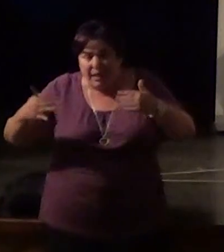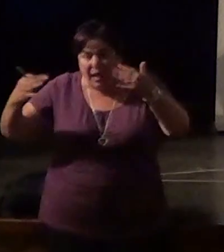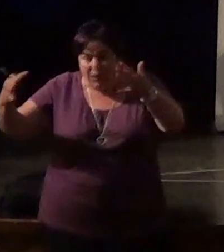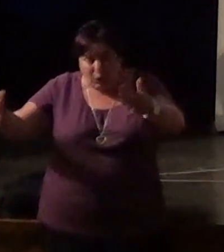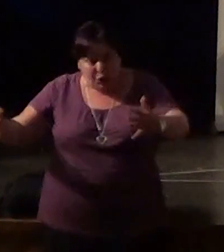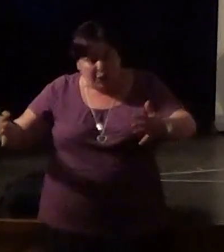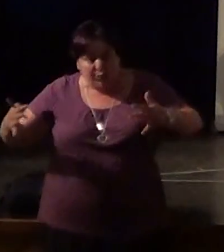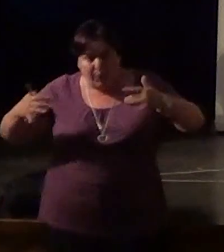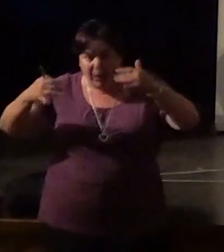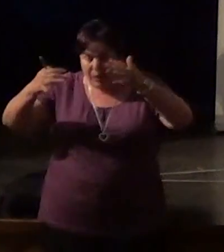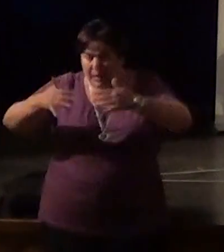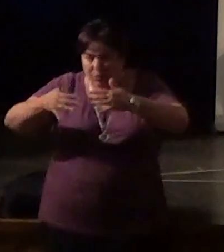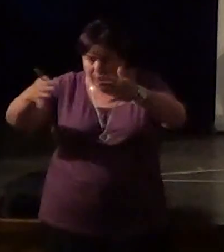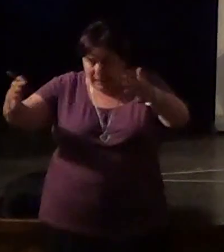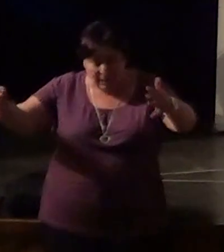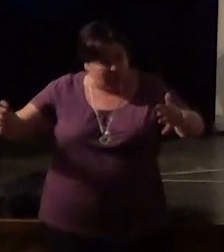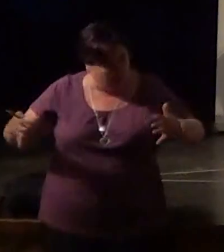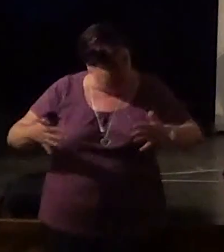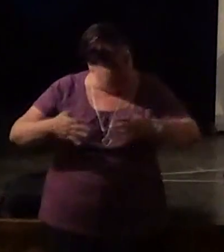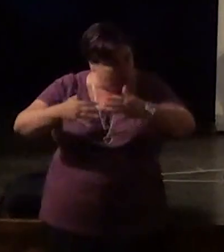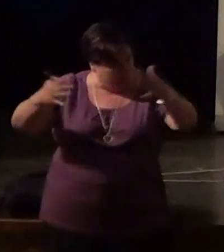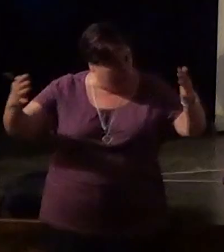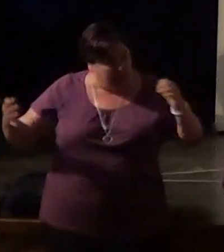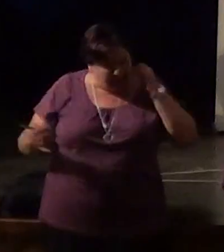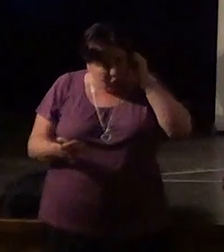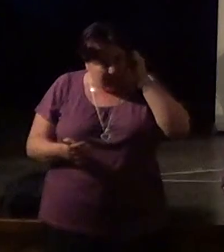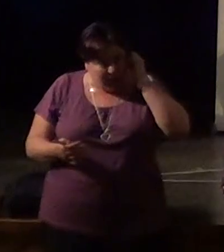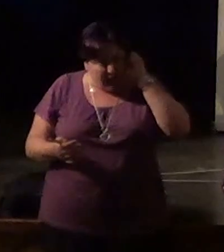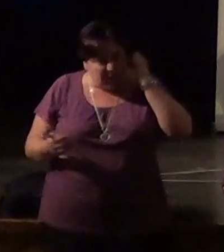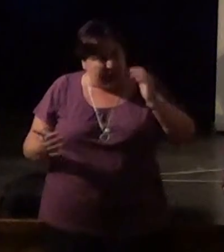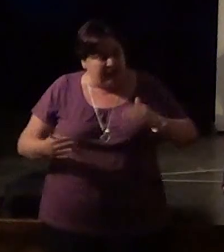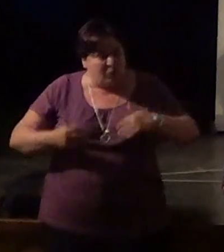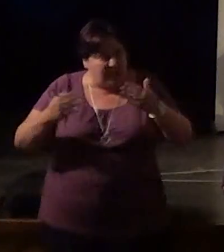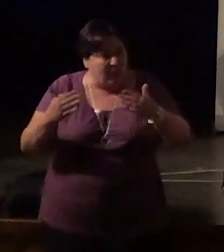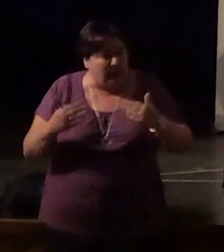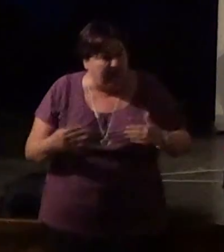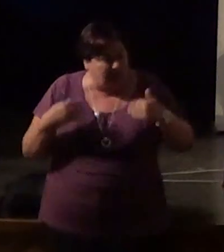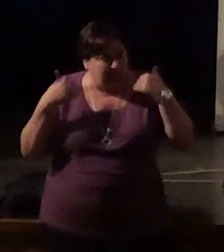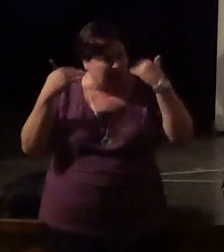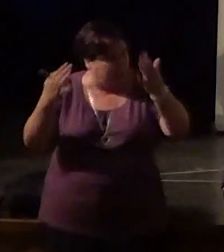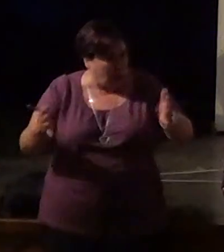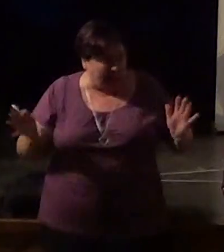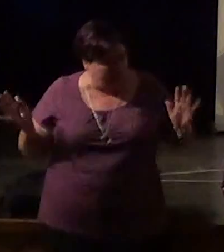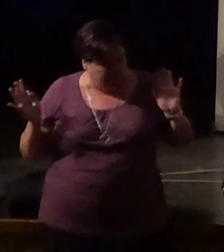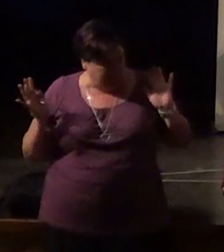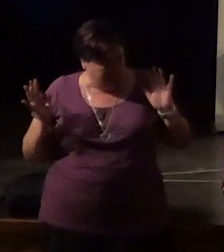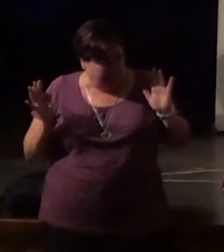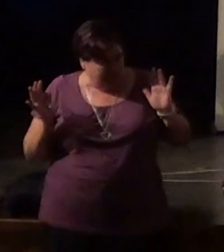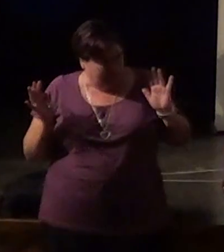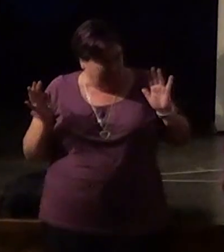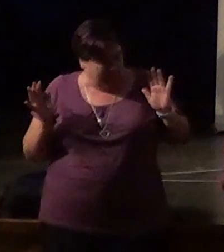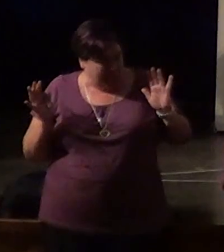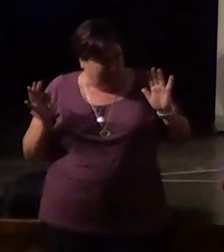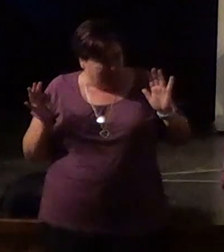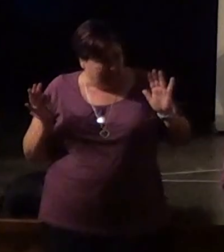la Vera. No lo digo yo, lo dice la gente que sabe muchísimo de estos temas y que ha estado negociando en Bruselas todo el tema de